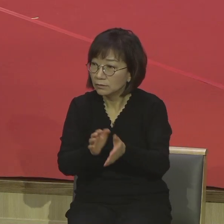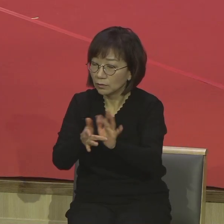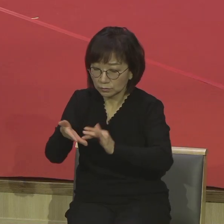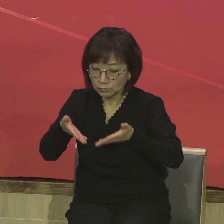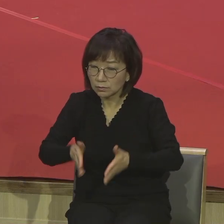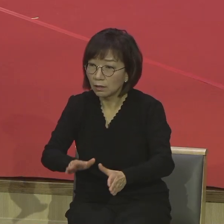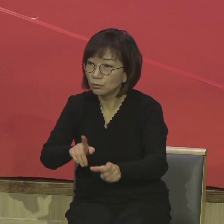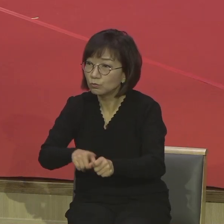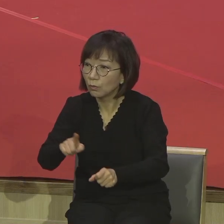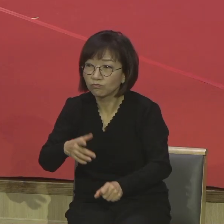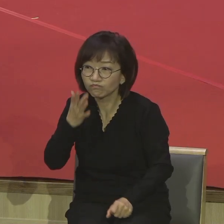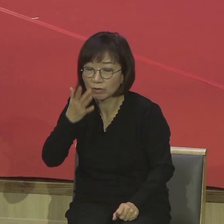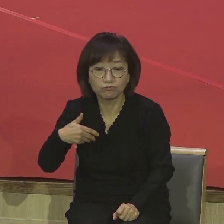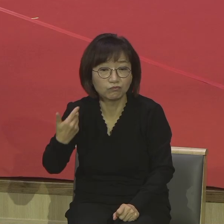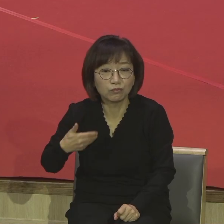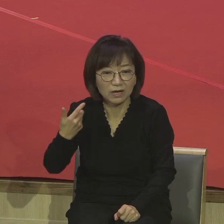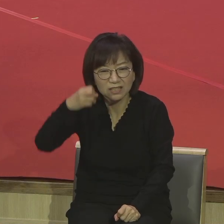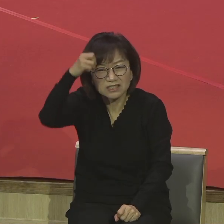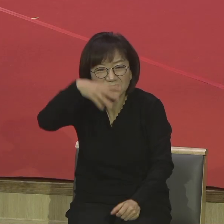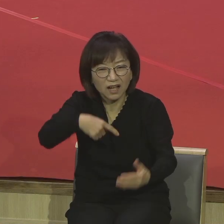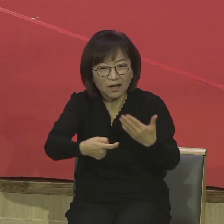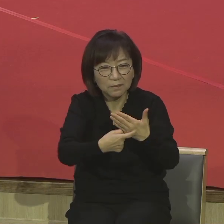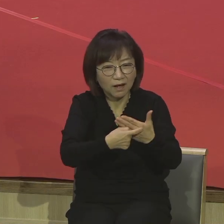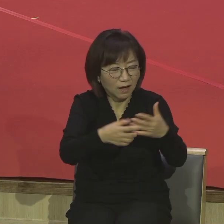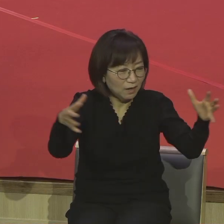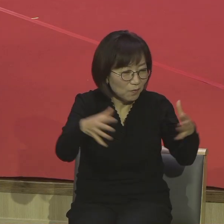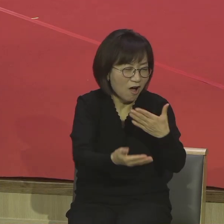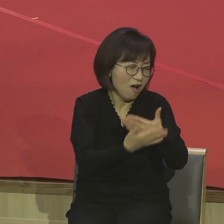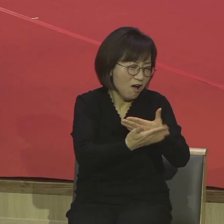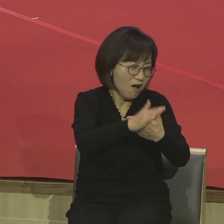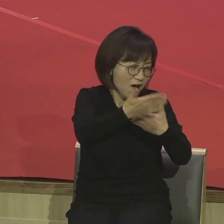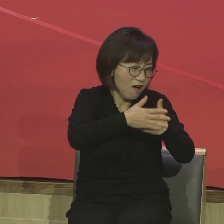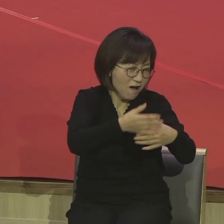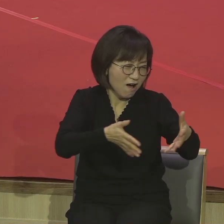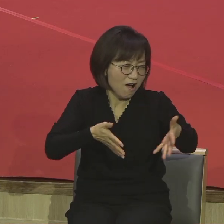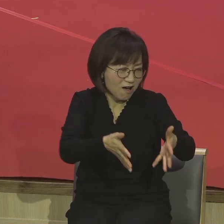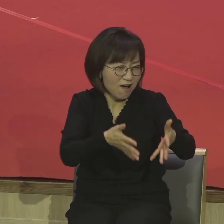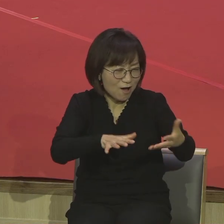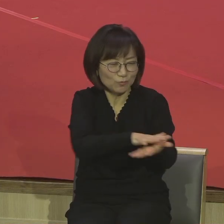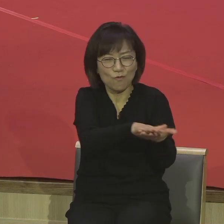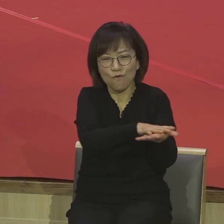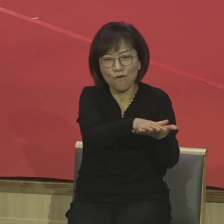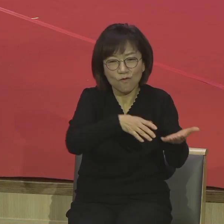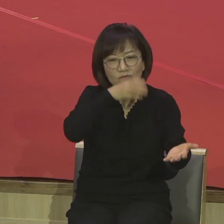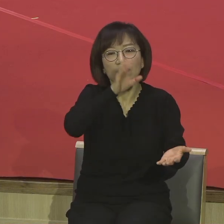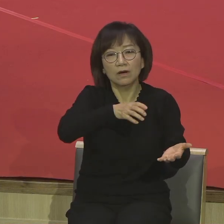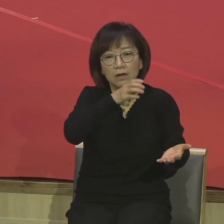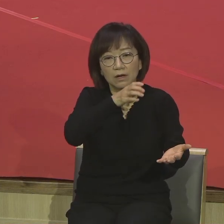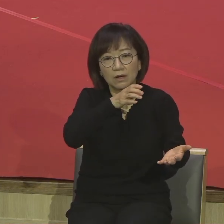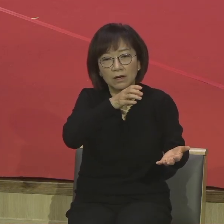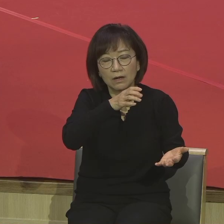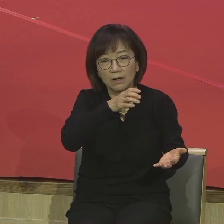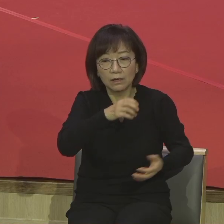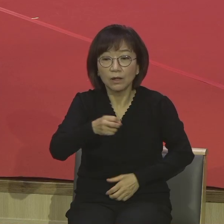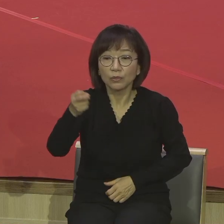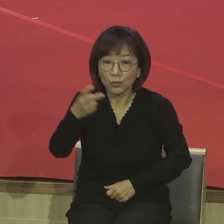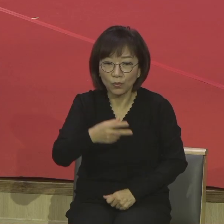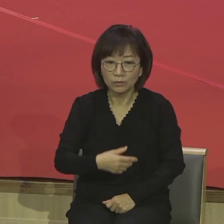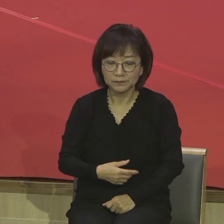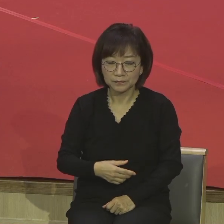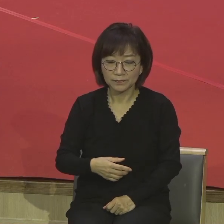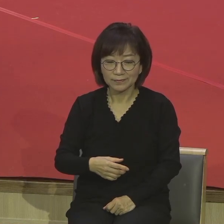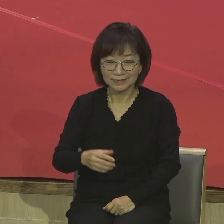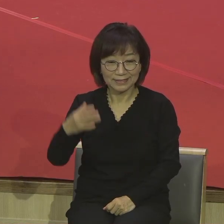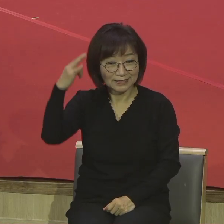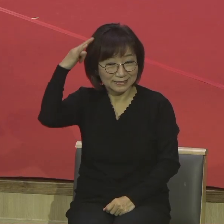의미를 모르도록 싹 다 변질시켜버립니다. 예수 그리스도가 아닌 성모 마리아, 천사들과